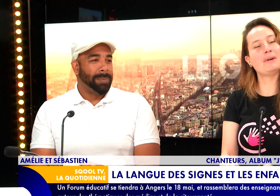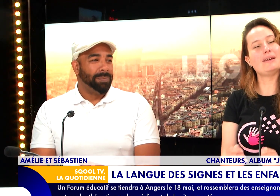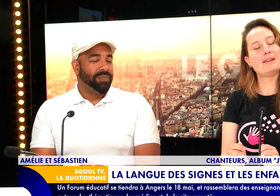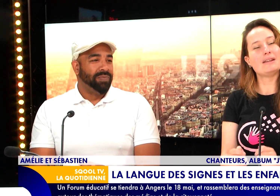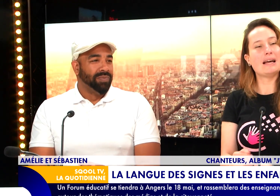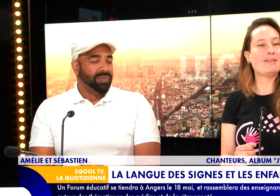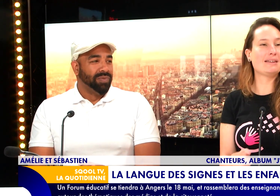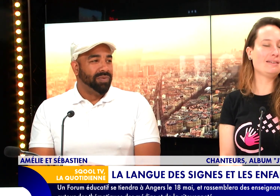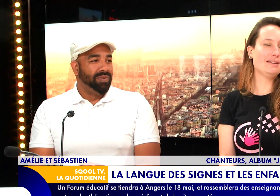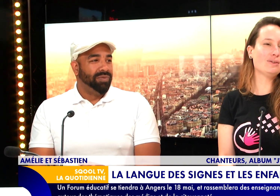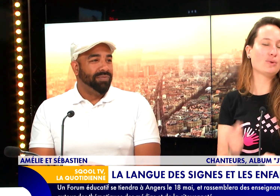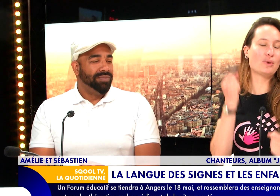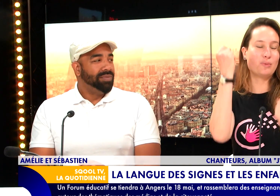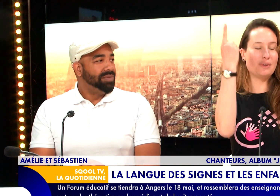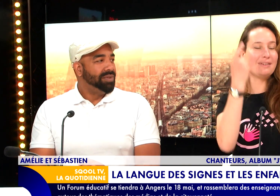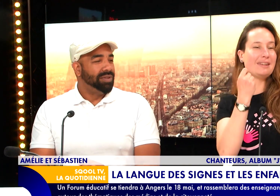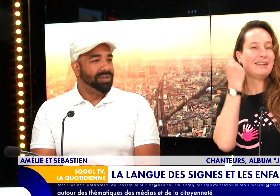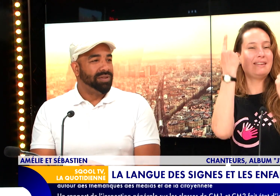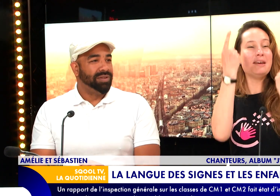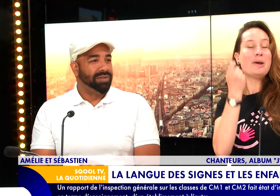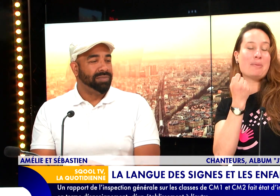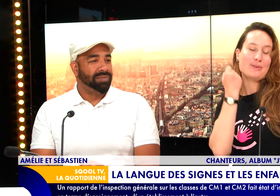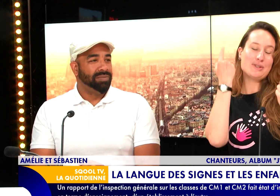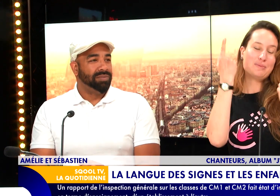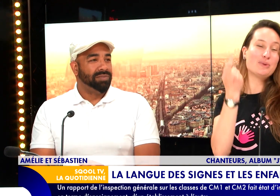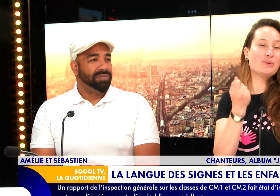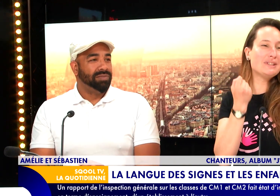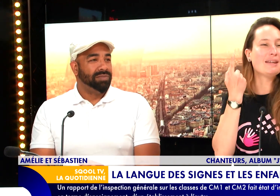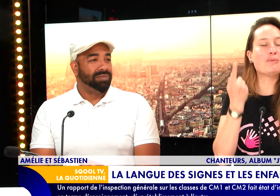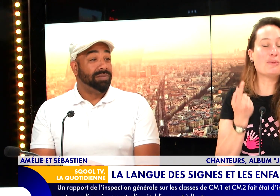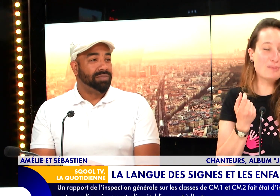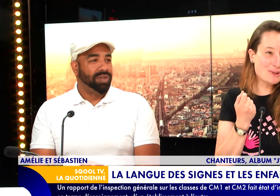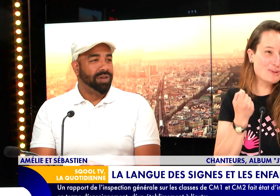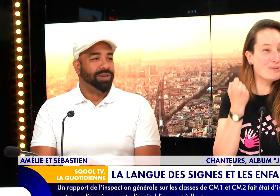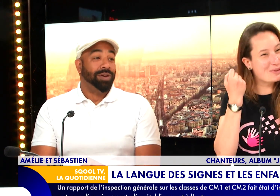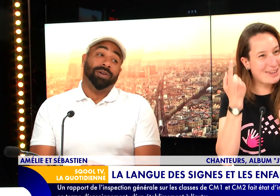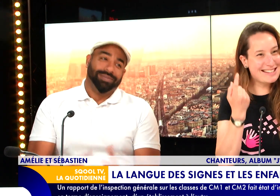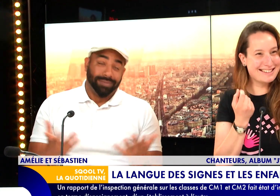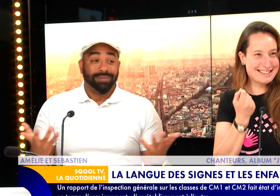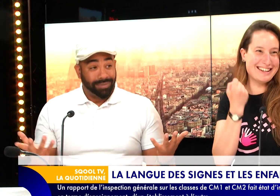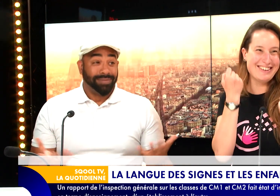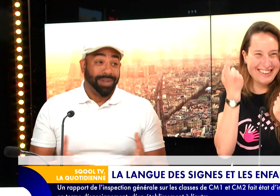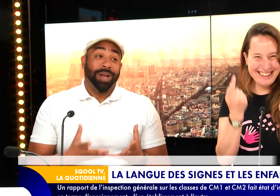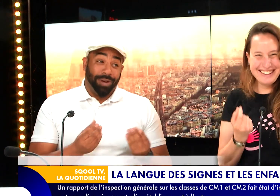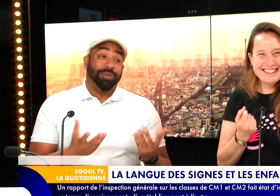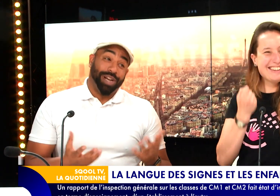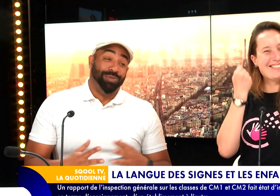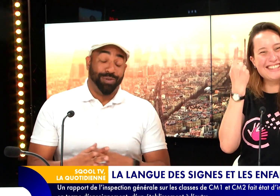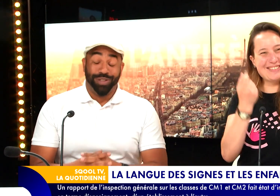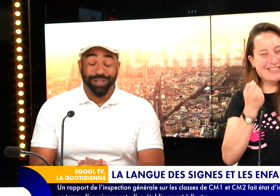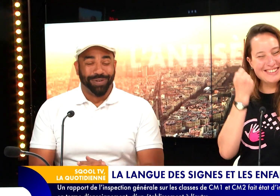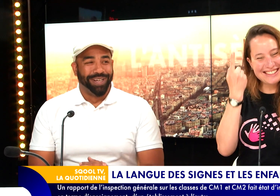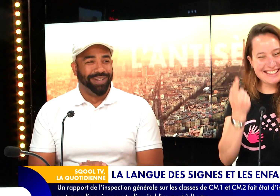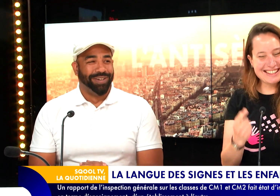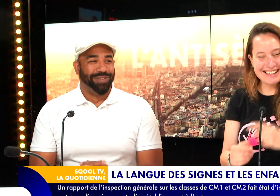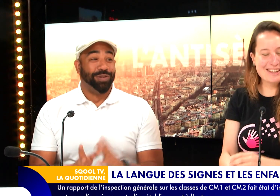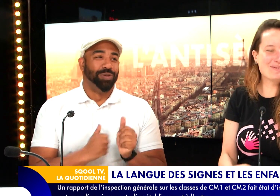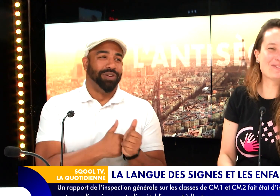nommaient avec des signes. Donc mon signe, c'est idée, parce que j'ai beaucoup d'idées, bonnes ou mauvaises. Mais j'ai beaucoup d'idées qui arrivent,